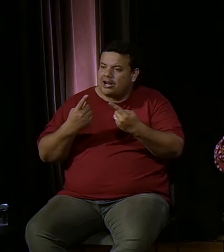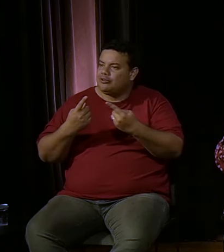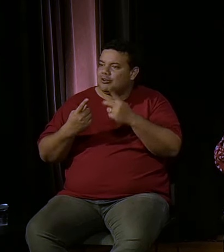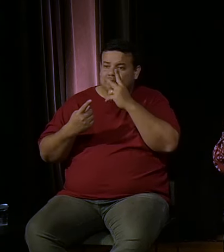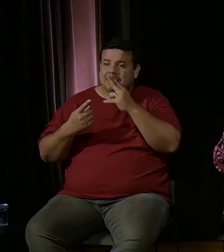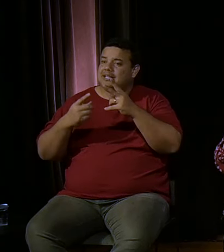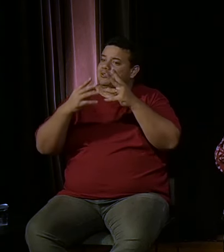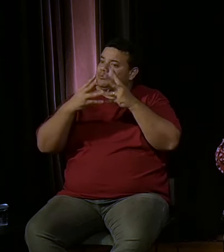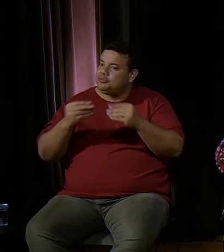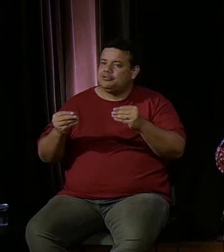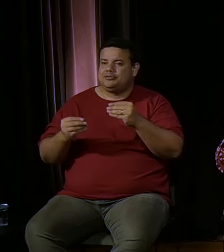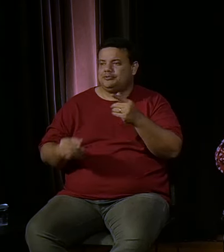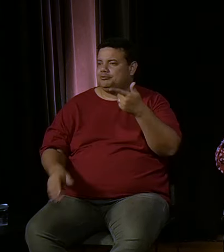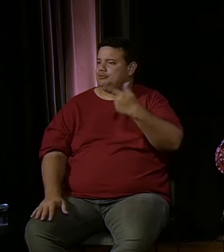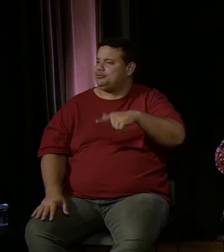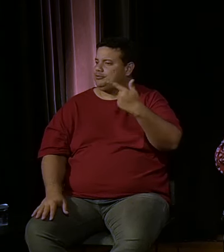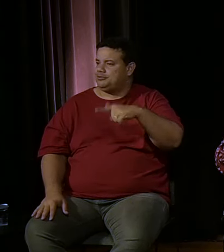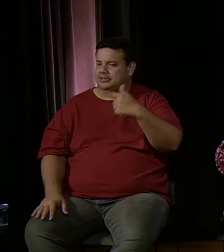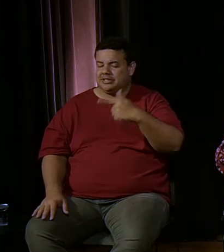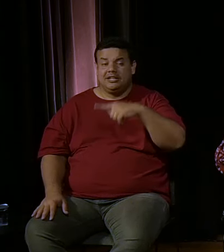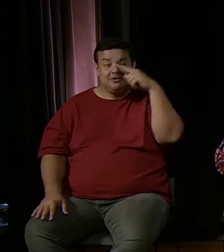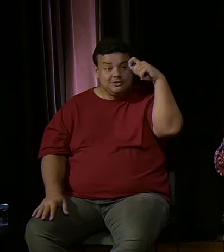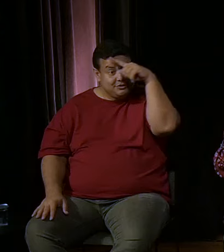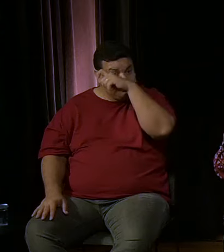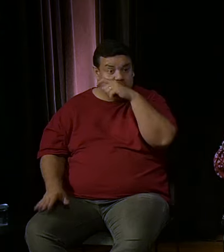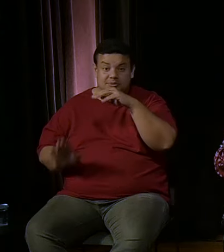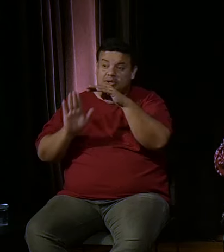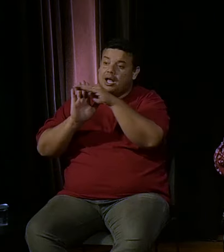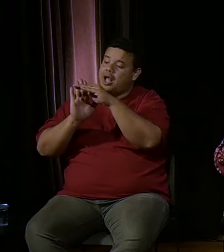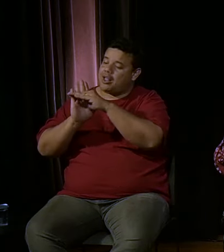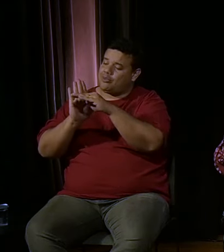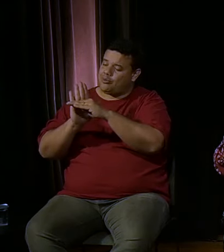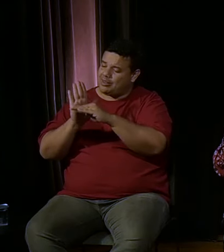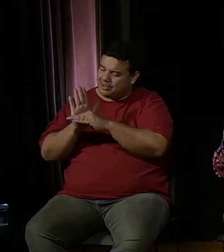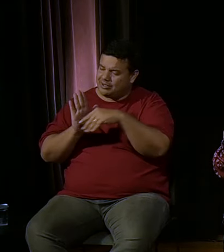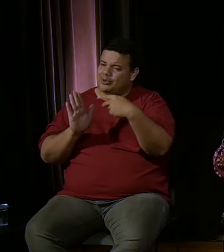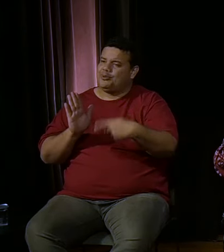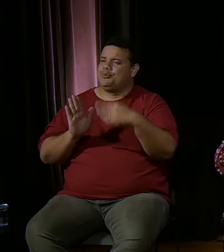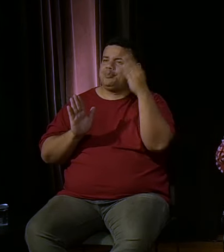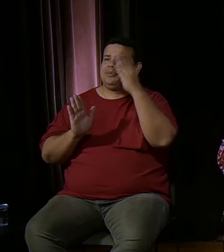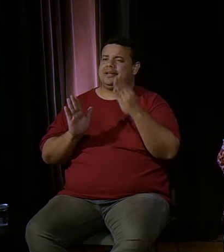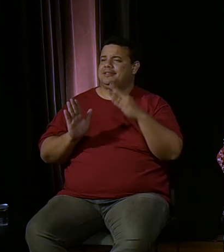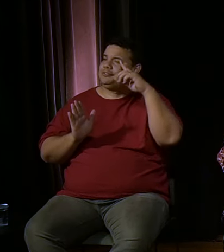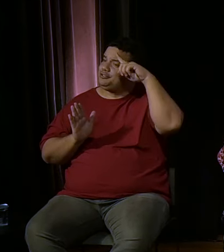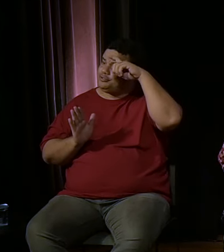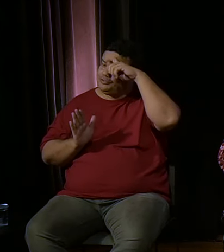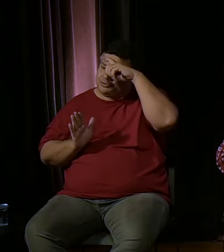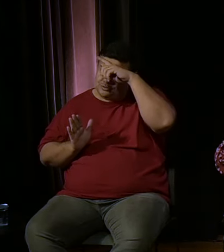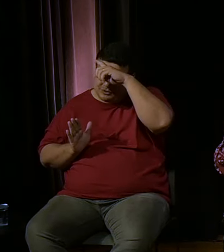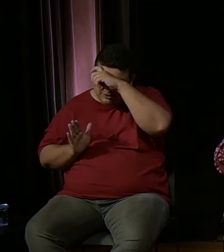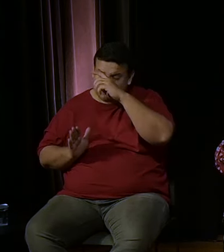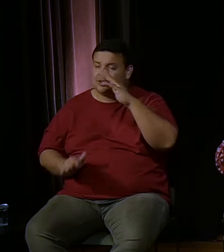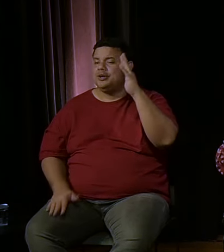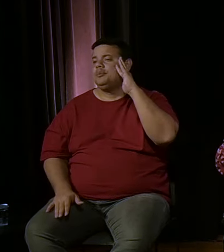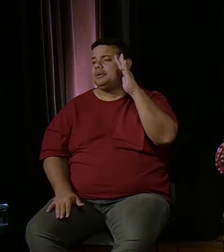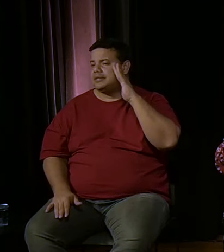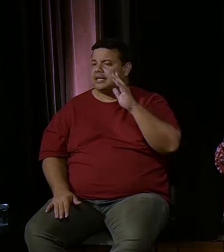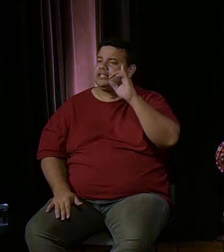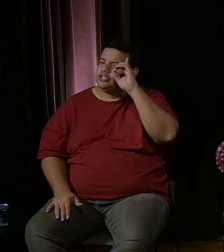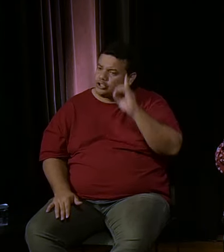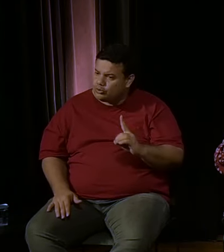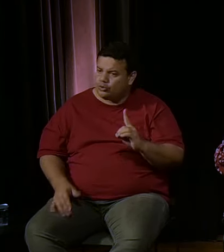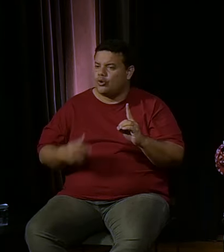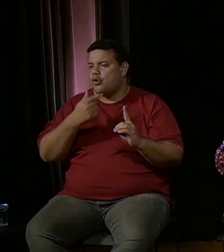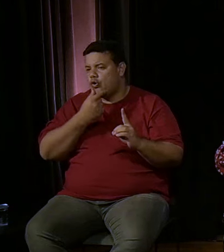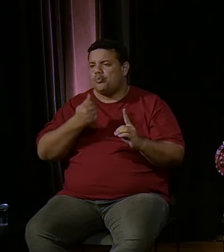espera... É difícil, porque a catalogação no Brasil é muito difícil, ter esses filmes na mão, pensar em diretores, diretoras